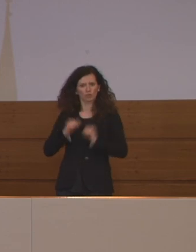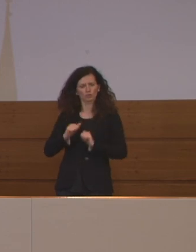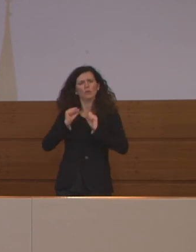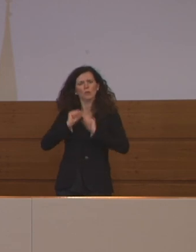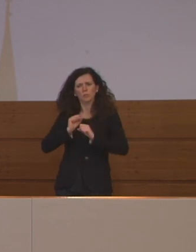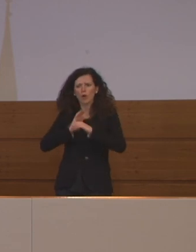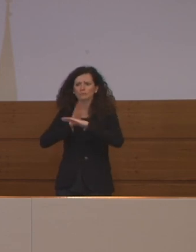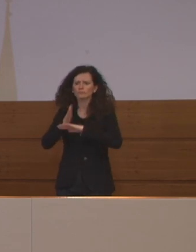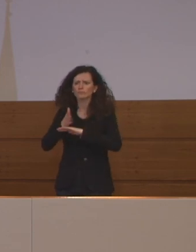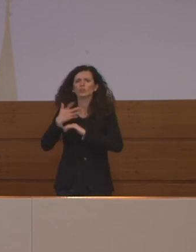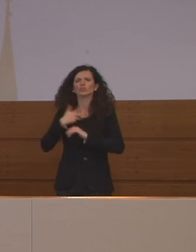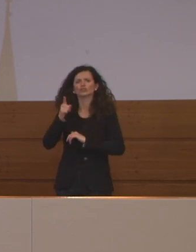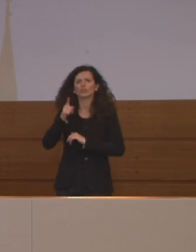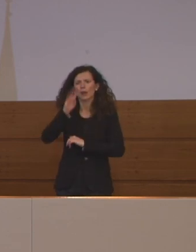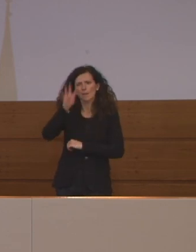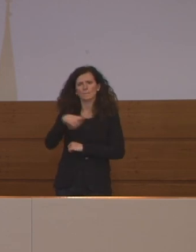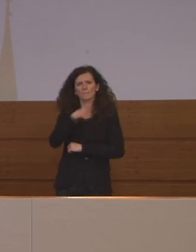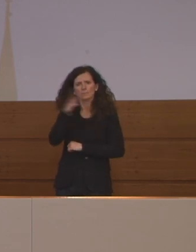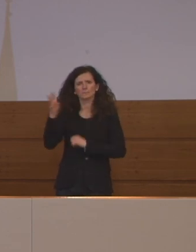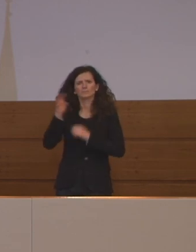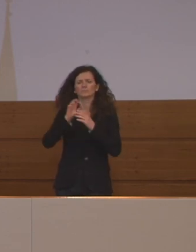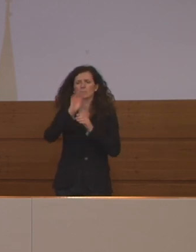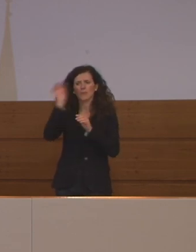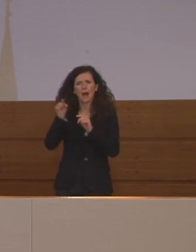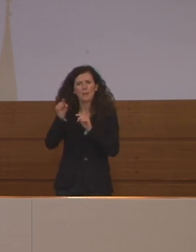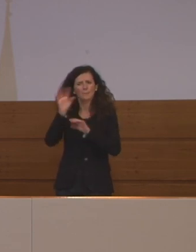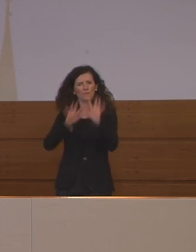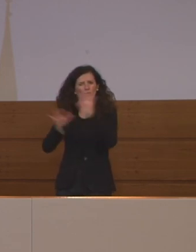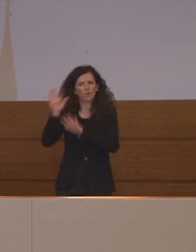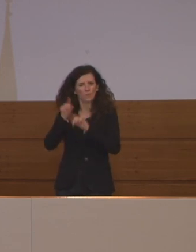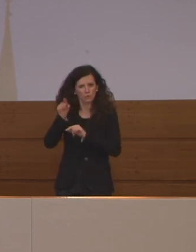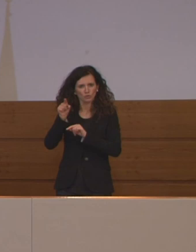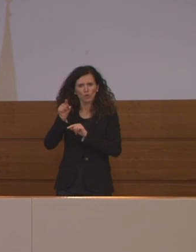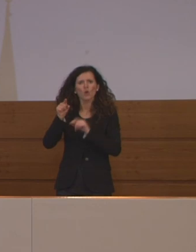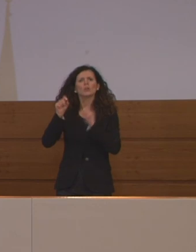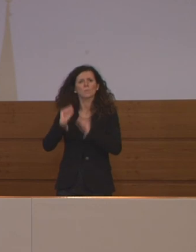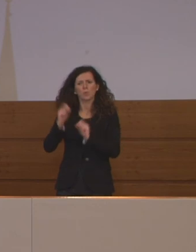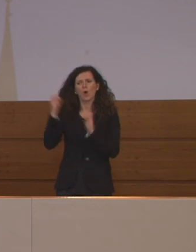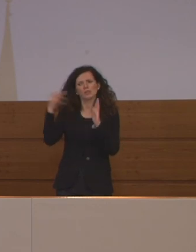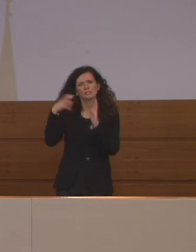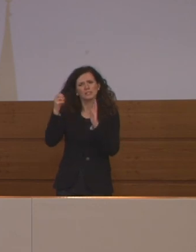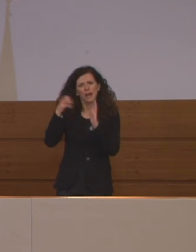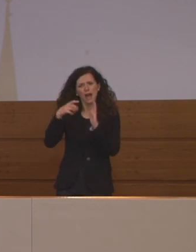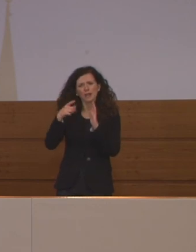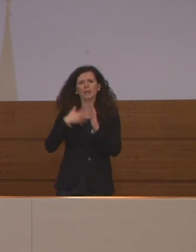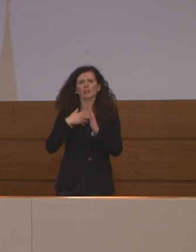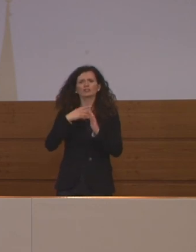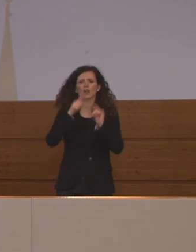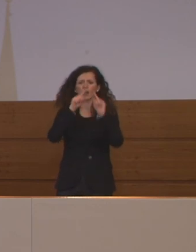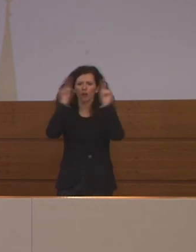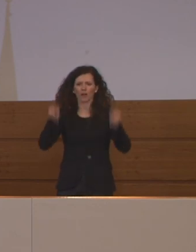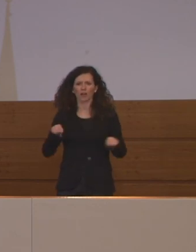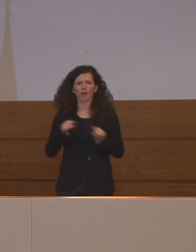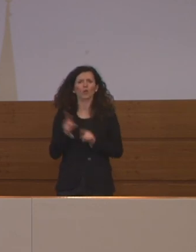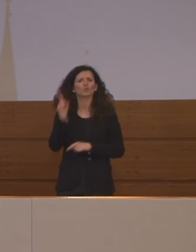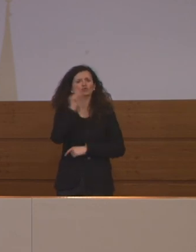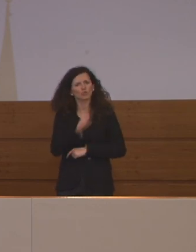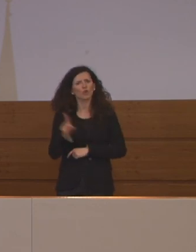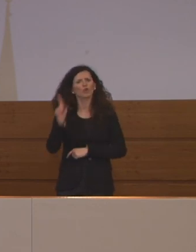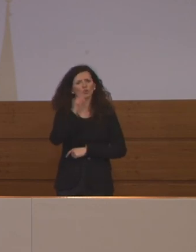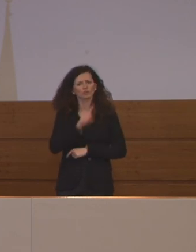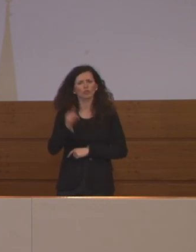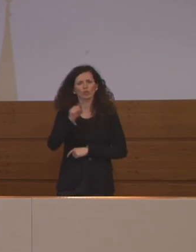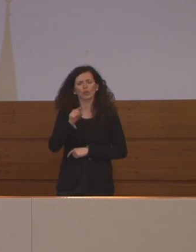accedere a una mappa in open data da cui è scaricabile sono scaricabili tutte le schede giornaliere con gli incrementi